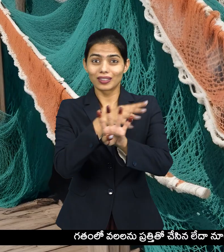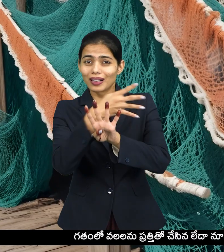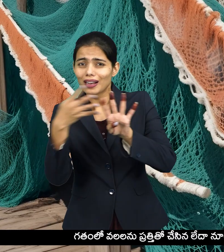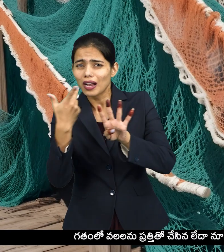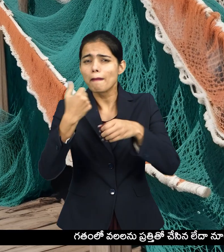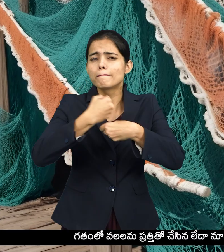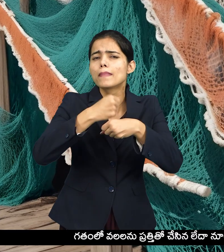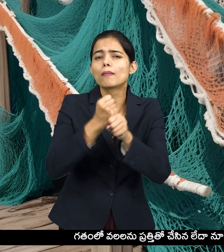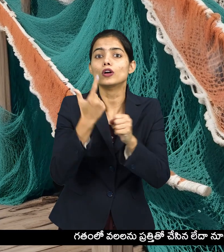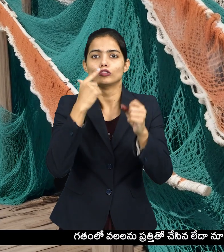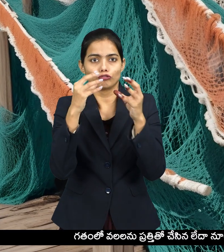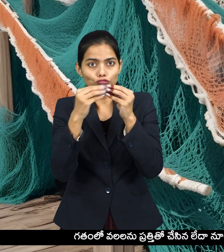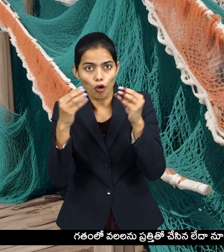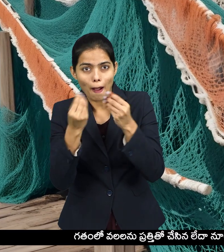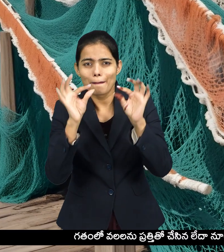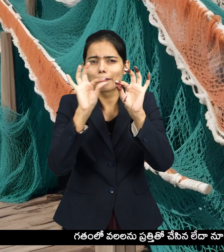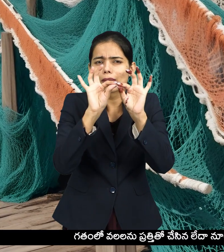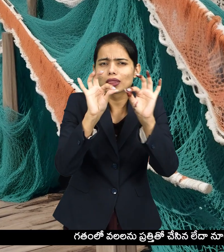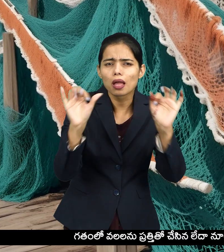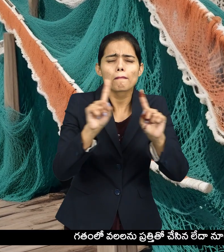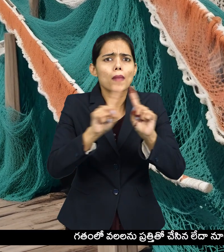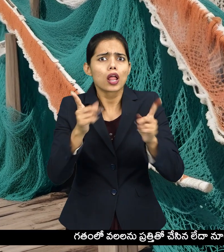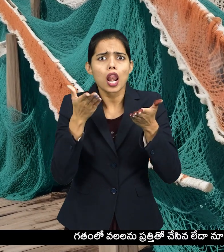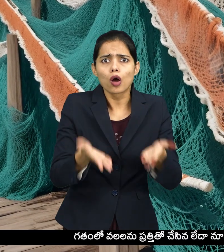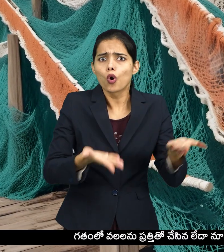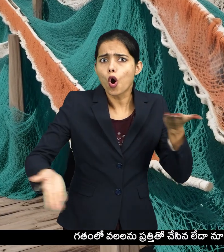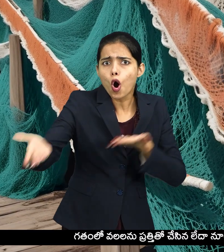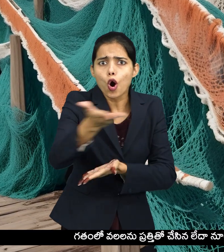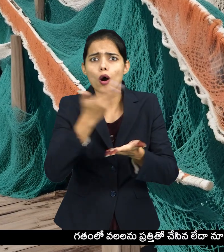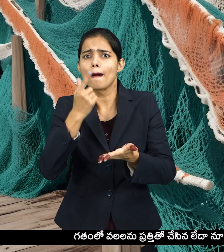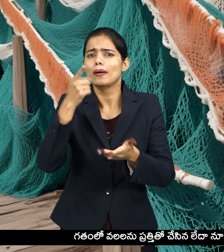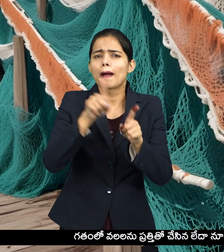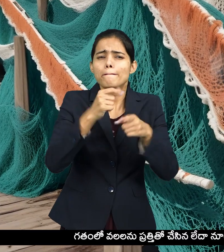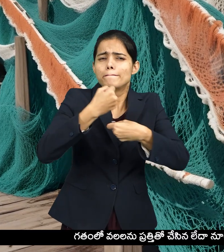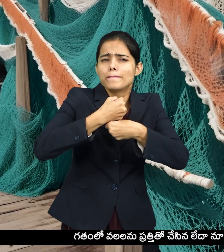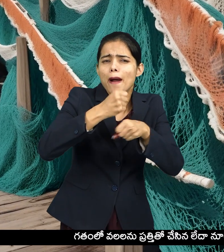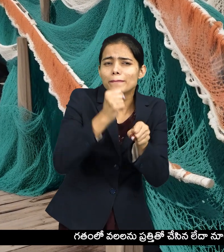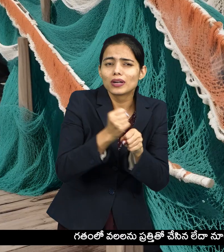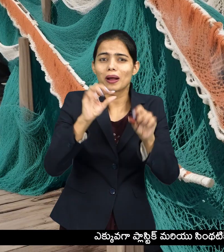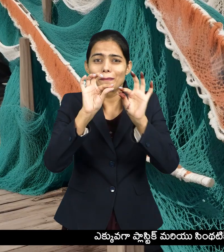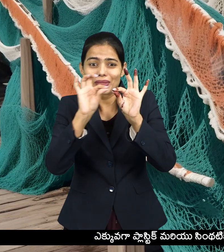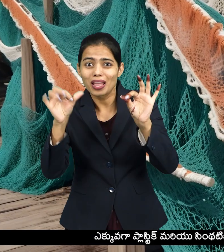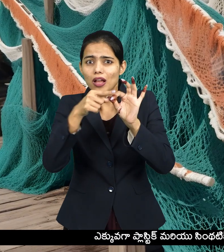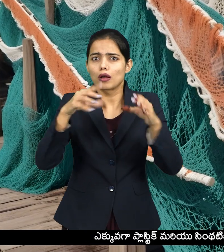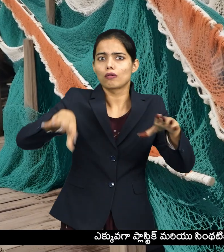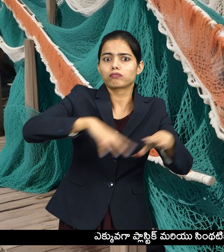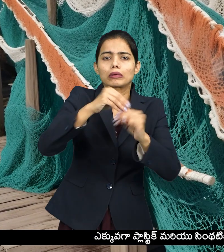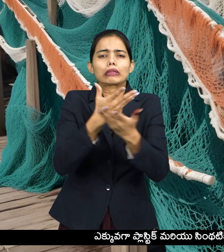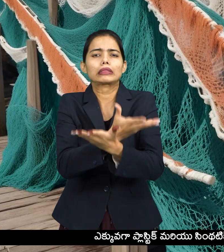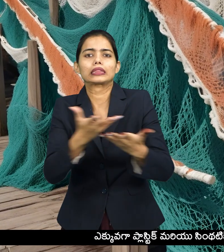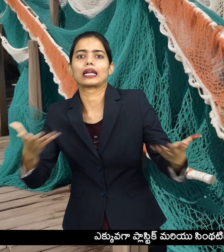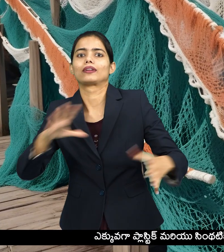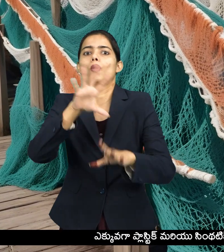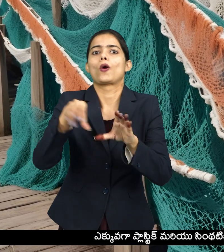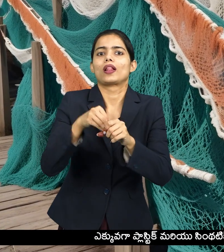గతంలో వలలను ప్రత్తితో చేసిన లేదా నూలు దారంతో తయారు చేసేవారు. కానీ ఇప్పుడు అవి ఎక్కువగా ప్లాస్టిక్